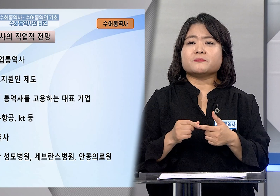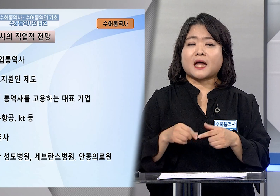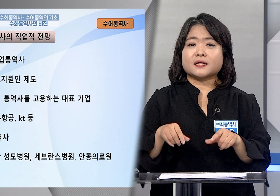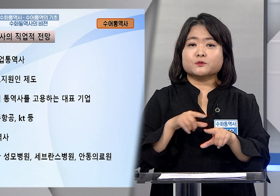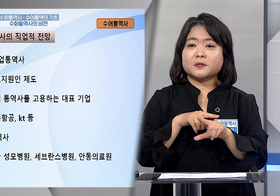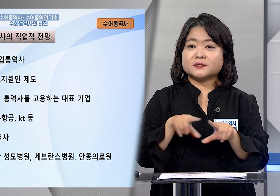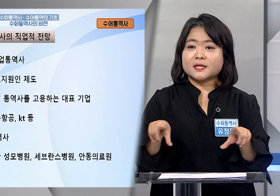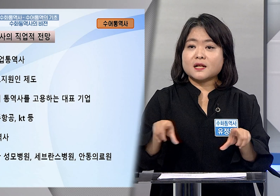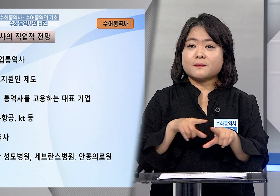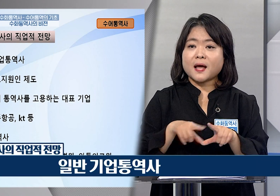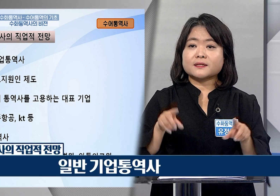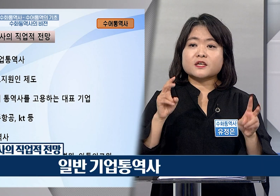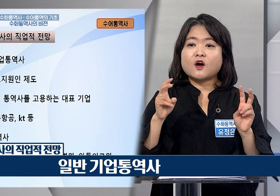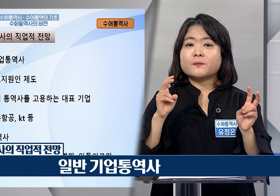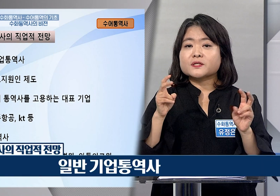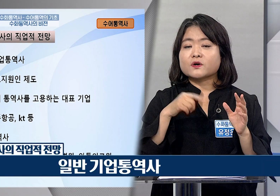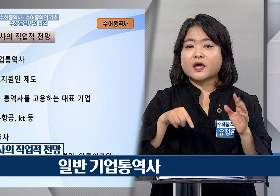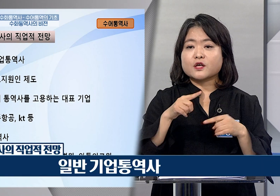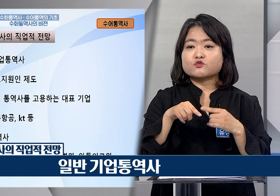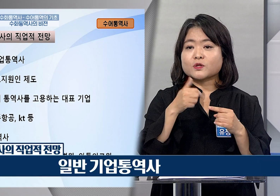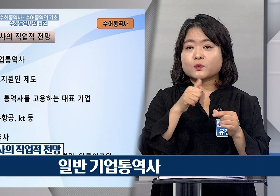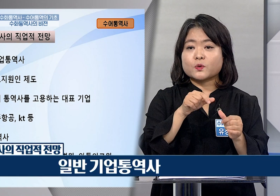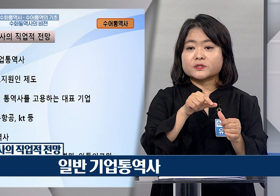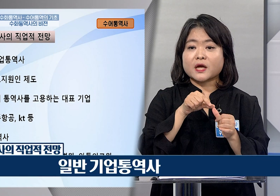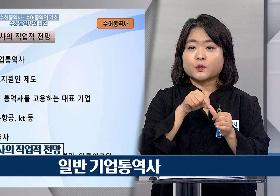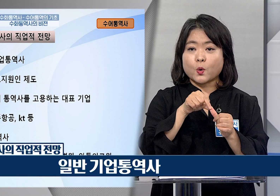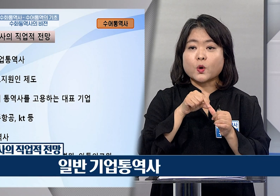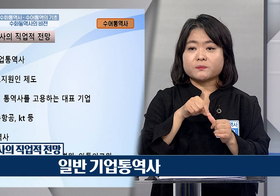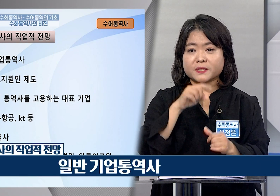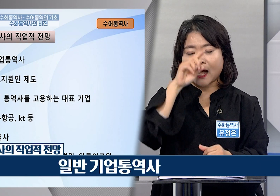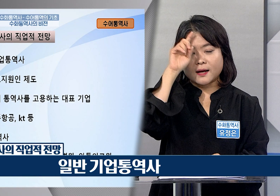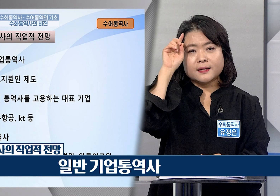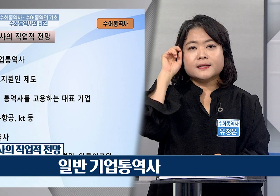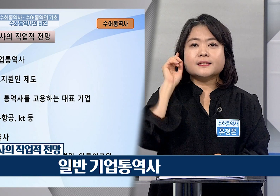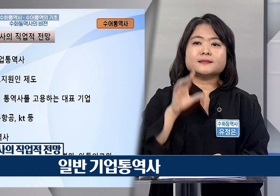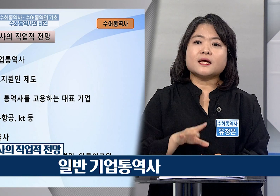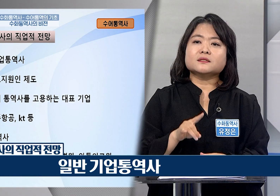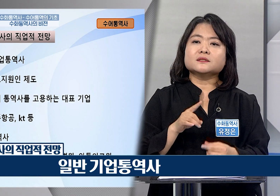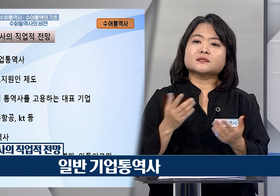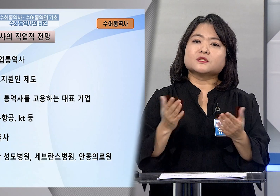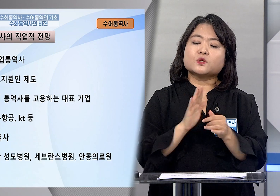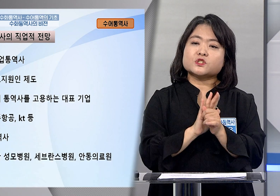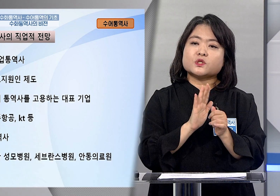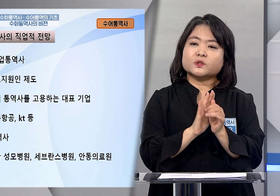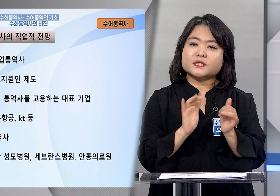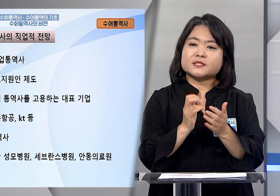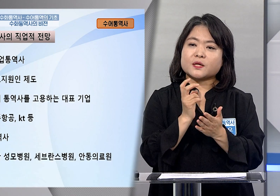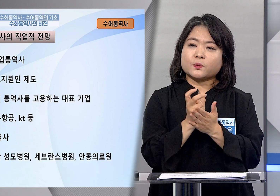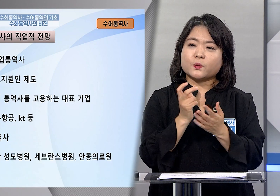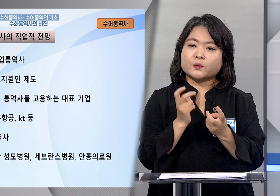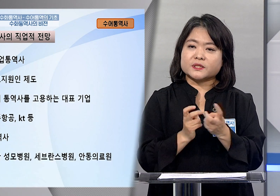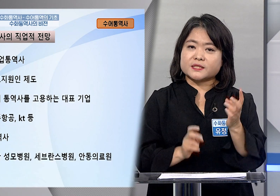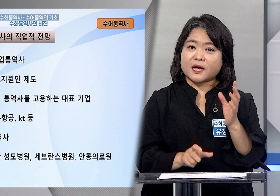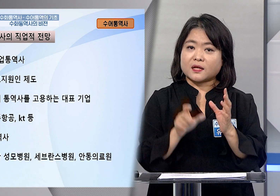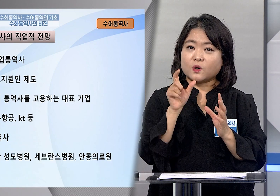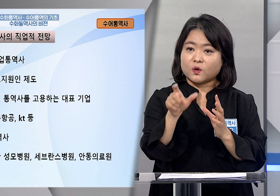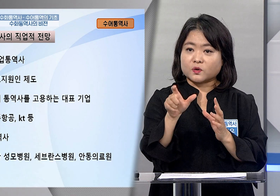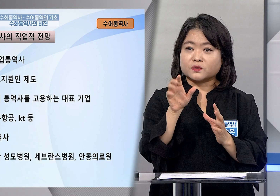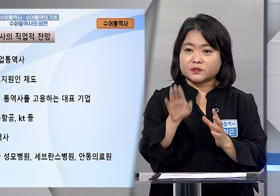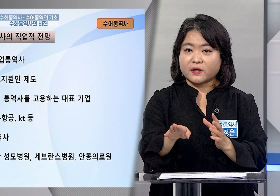6번입니다. 6번은 일반 기업에서의 수화통역사의 고용입니다. 일단은 근로지원인 제도를 제가